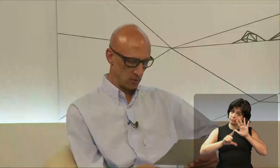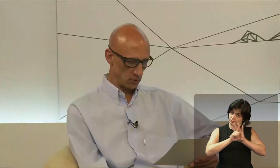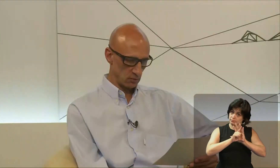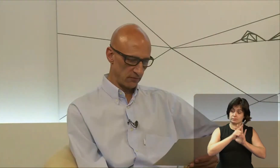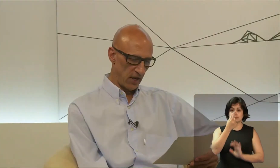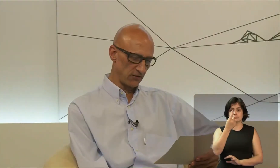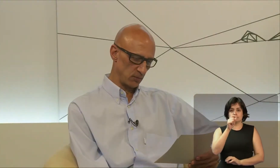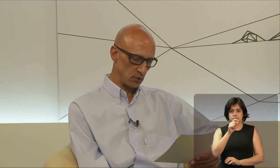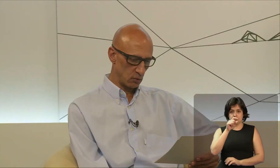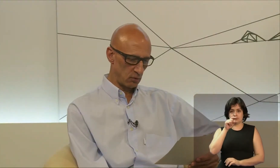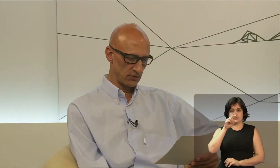número